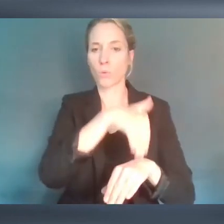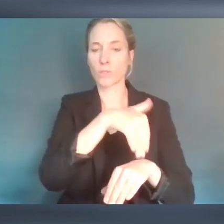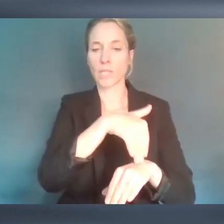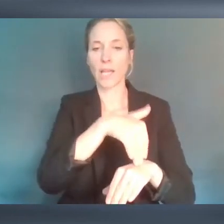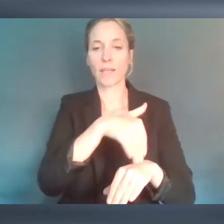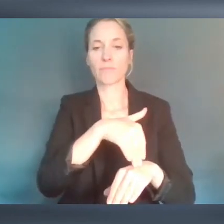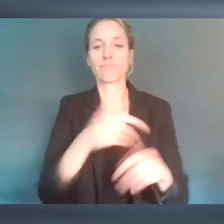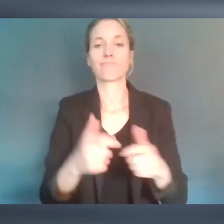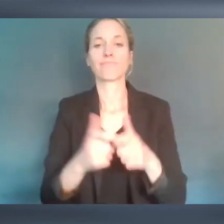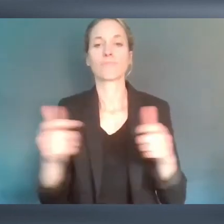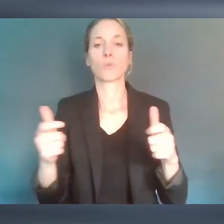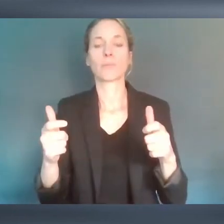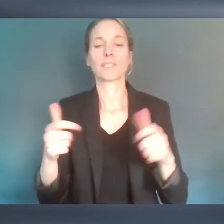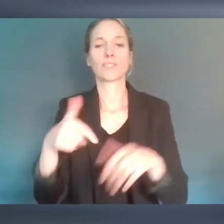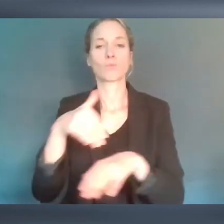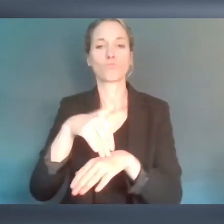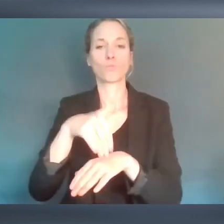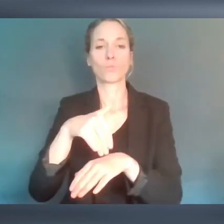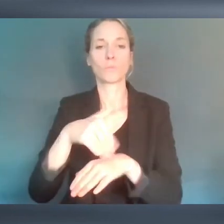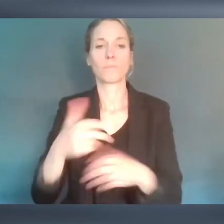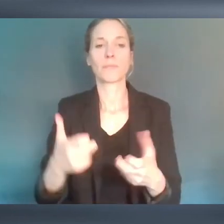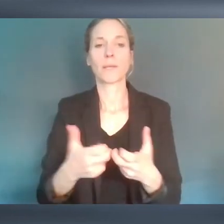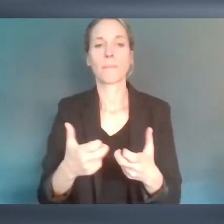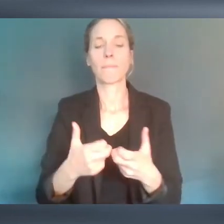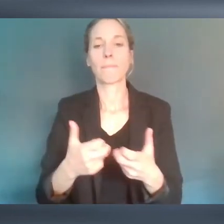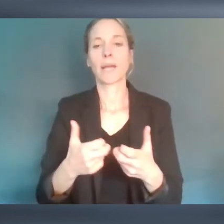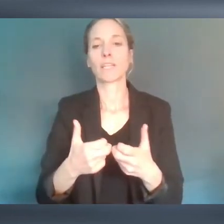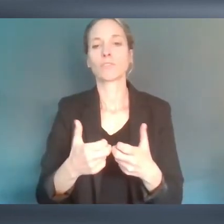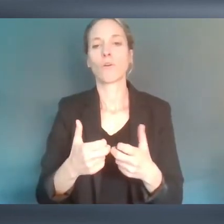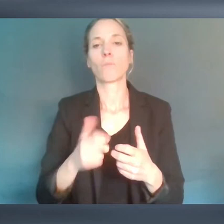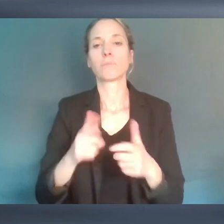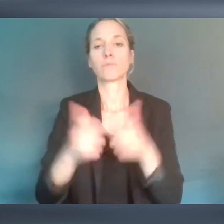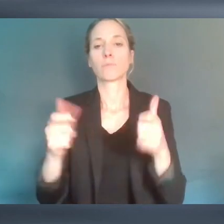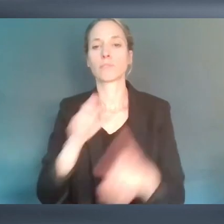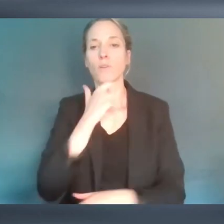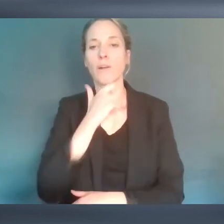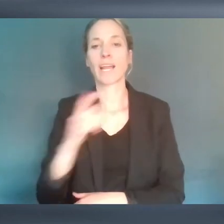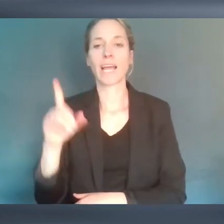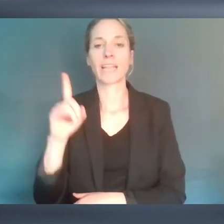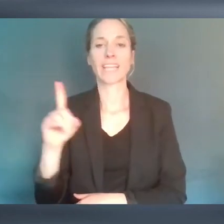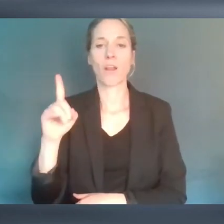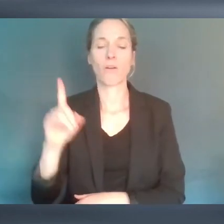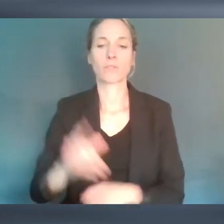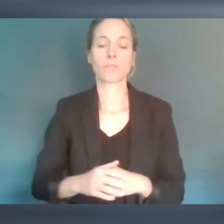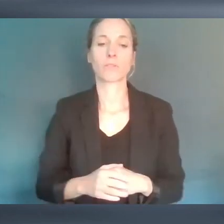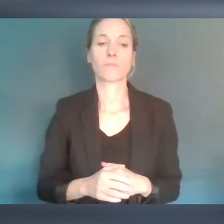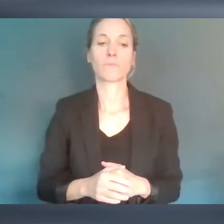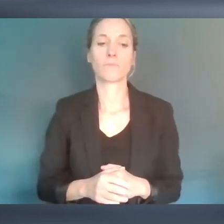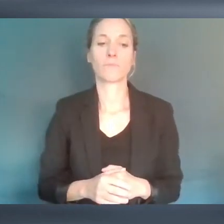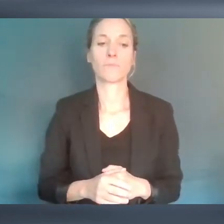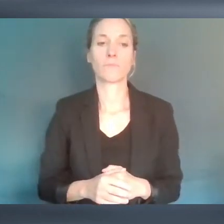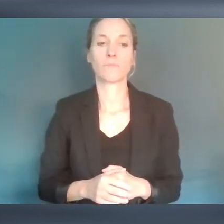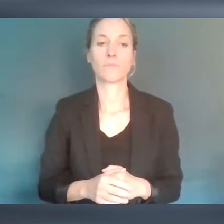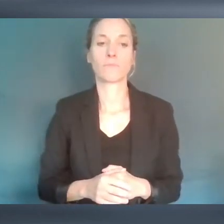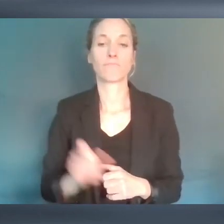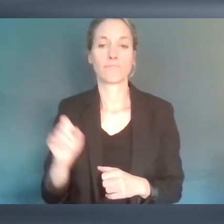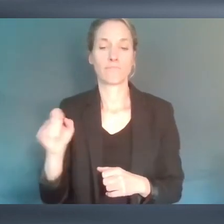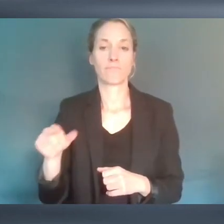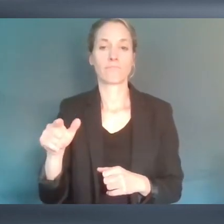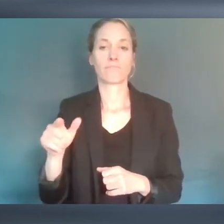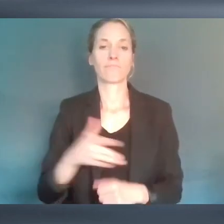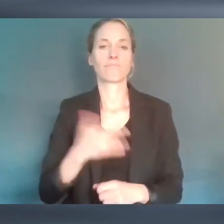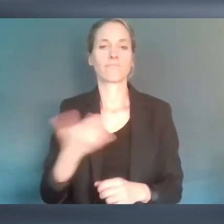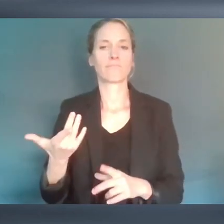dirait, comme par exemple l'anglais Deloitte, qui, c'est intéressant, développent des modèles, mais qui sont